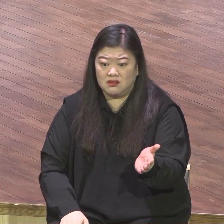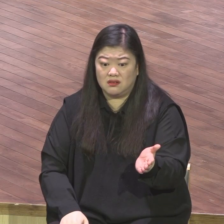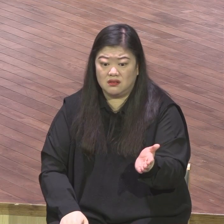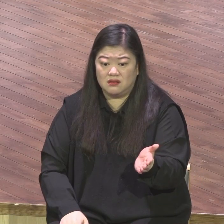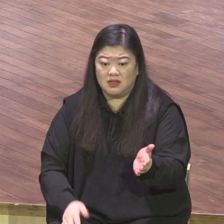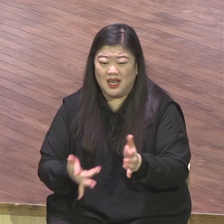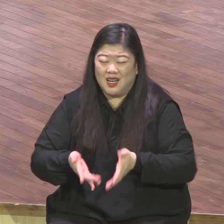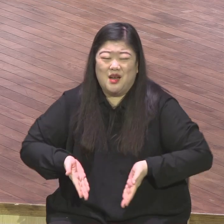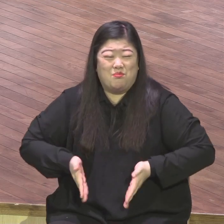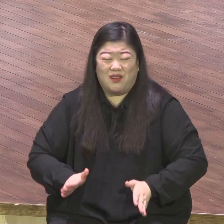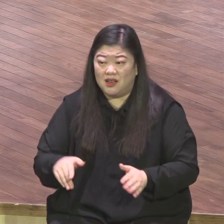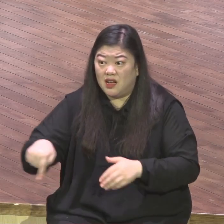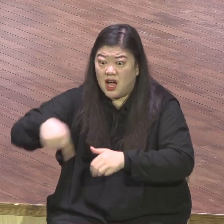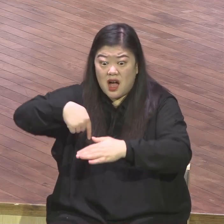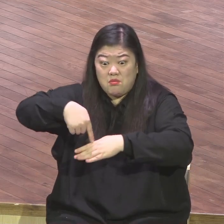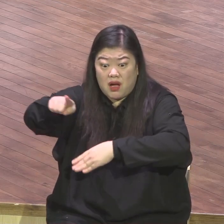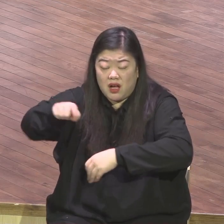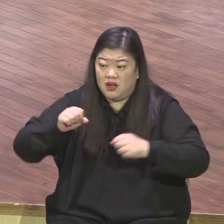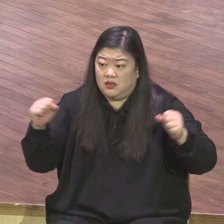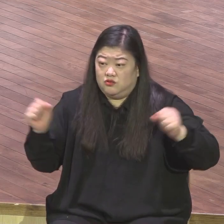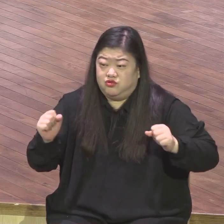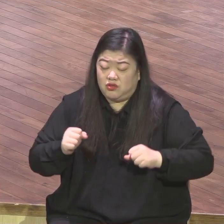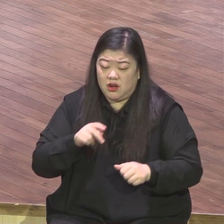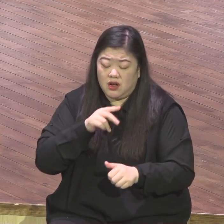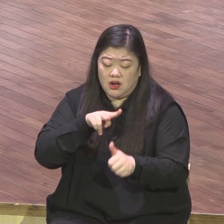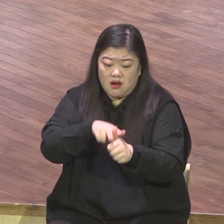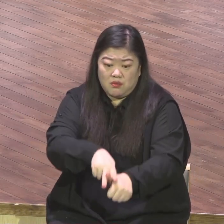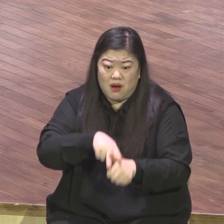예수님은 그렇게 말